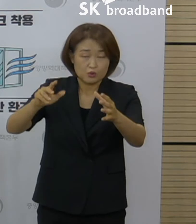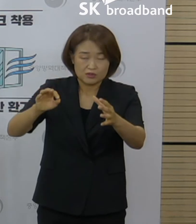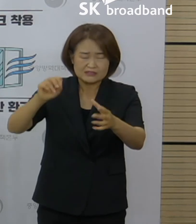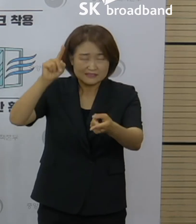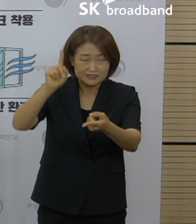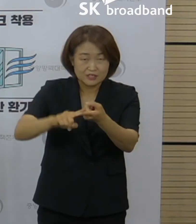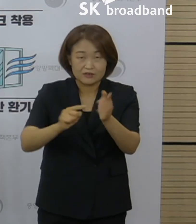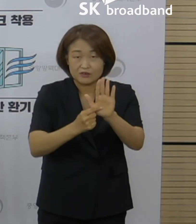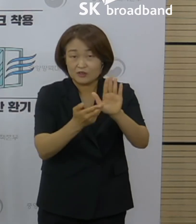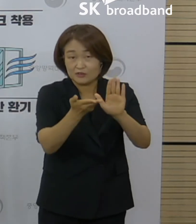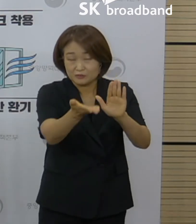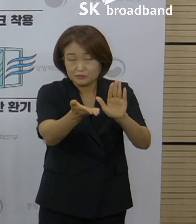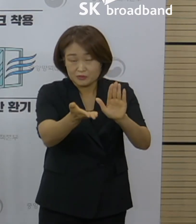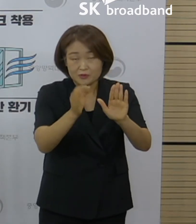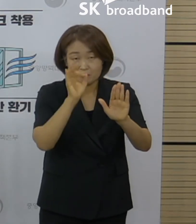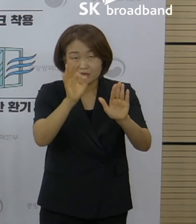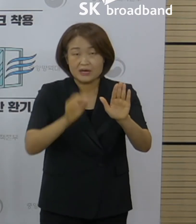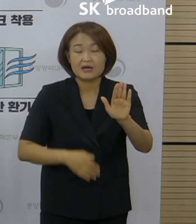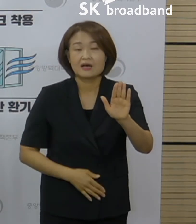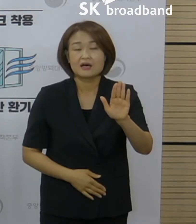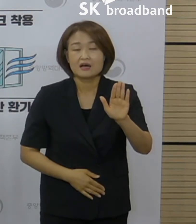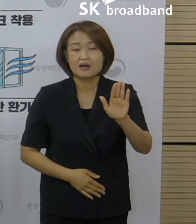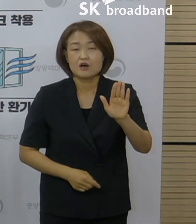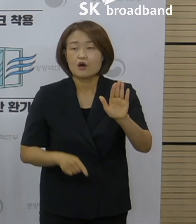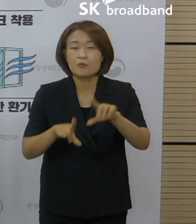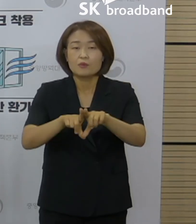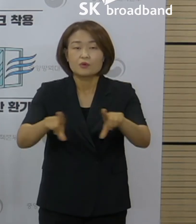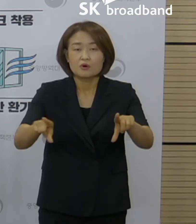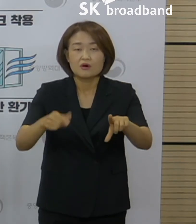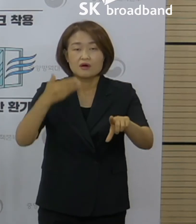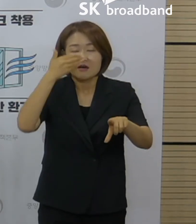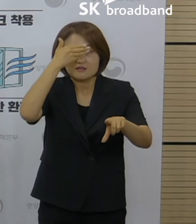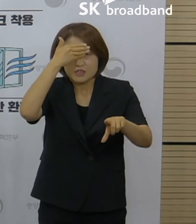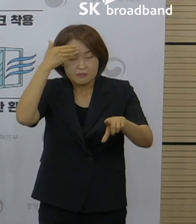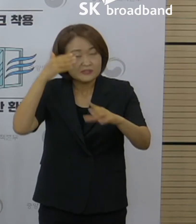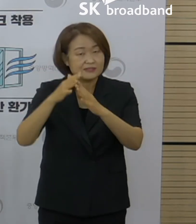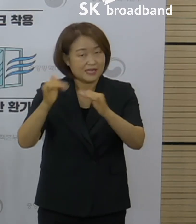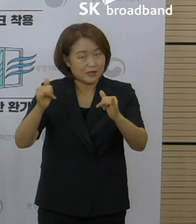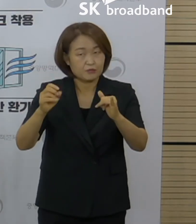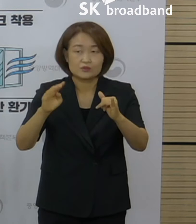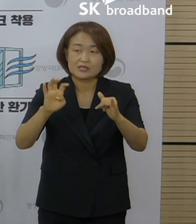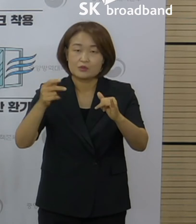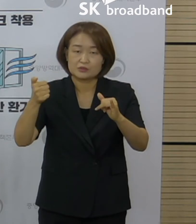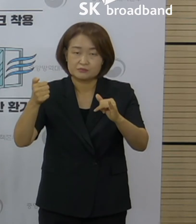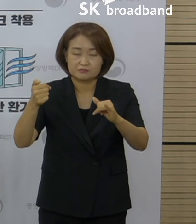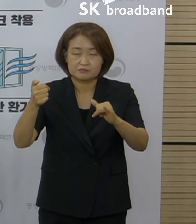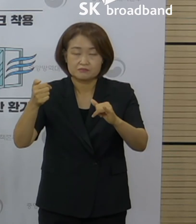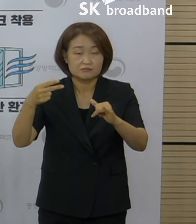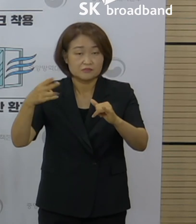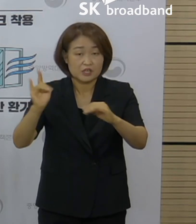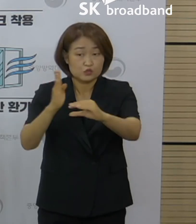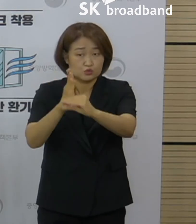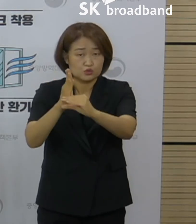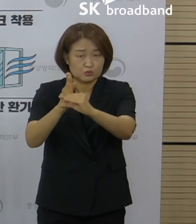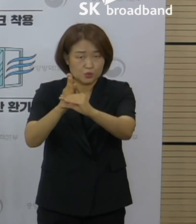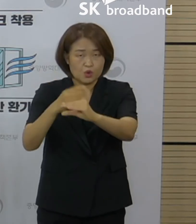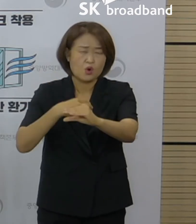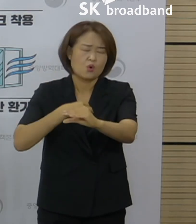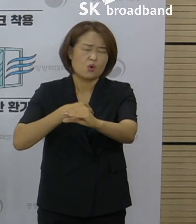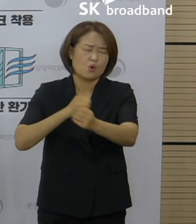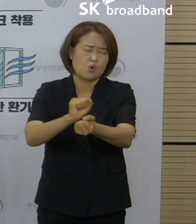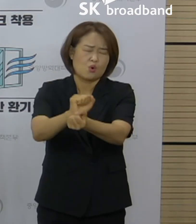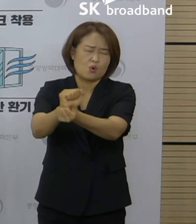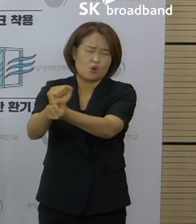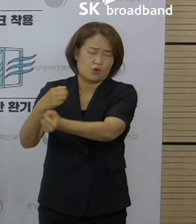표현하면 에듀케이셔널 세팅에 있는 주로 청장년층을 중심으로 해서 유행한다고 우려되는 내용이 실려 있다고